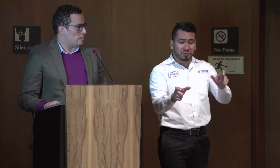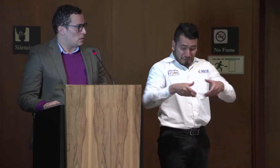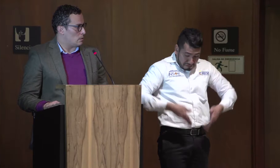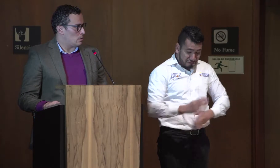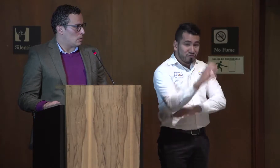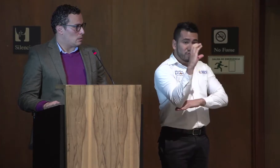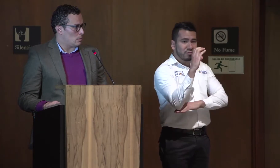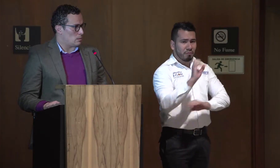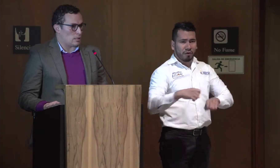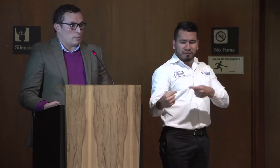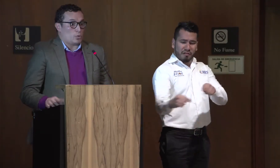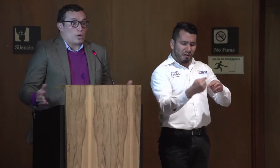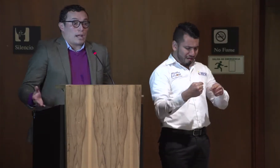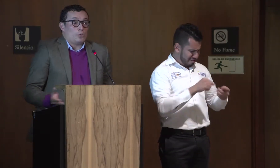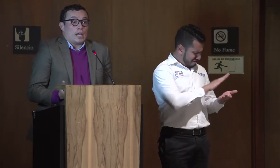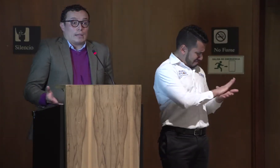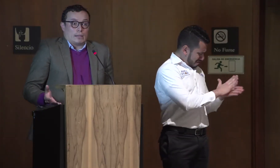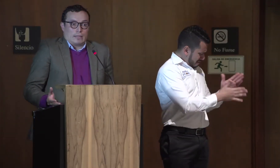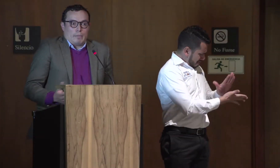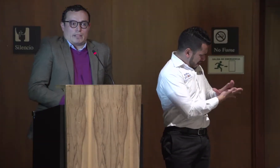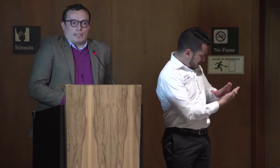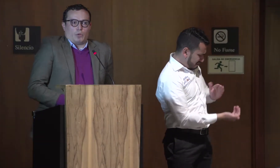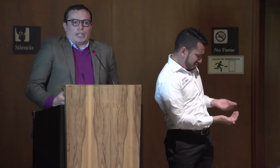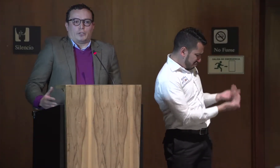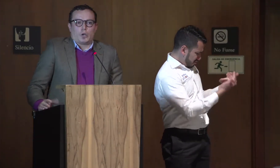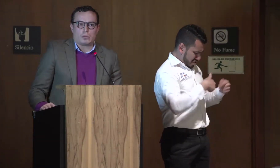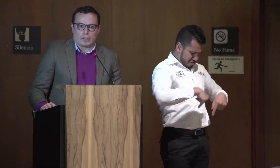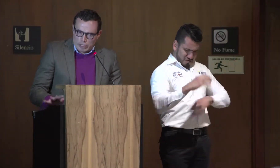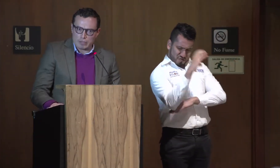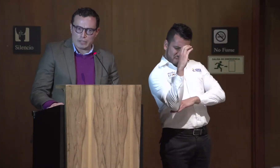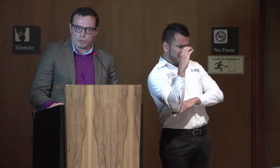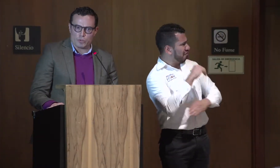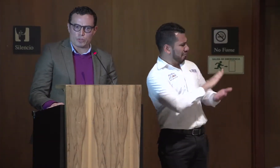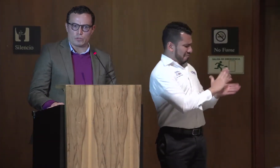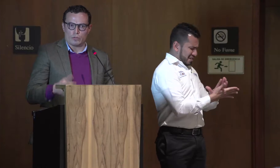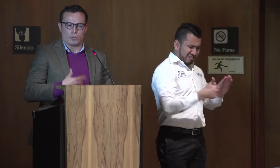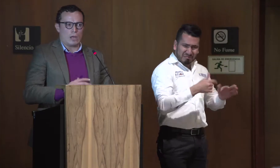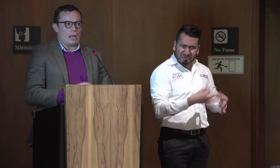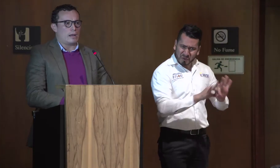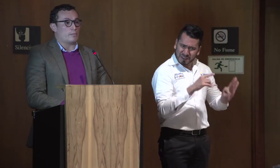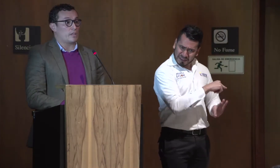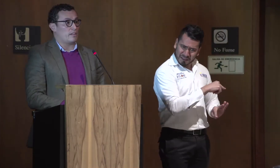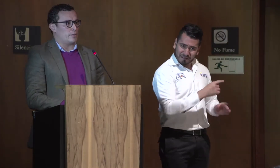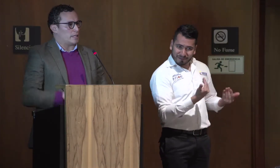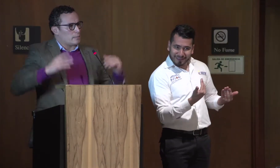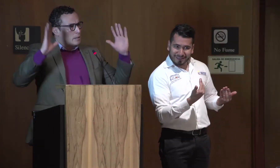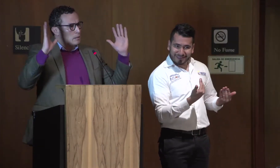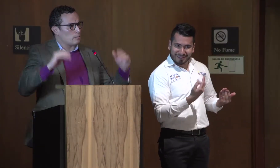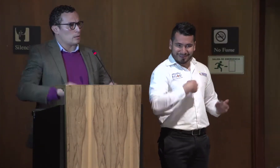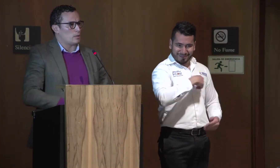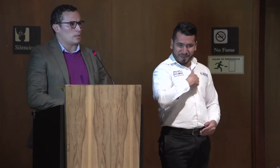¿sí? Si tenemos lugar a dudar de si la paz es importante o no. Creo que es una discusión, si todos la vemos hacia